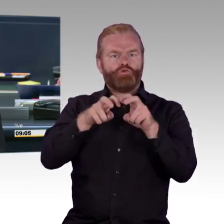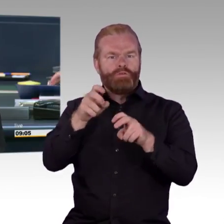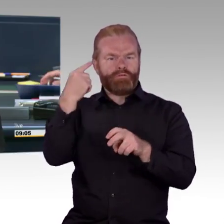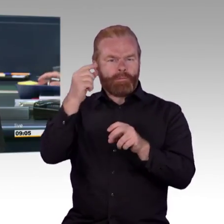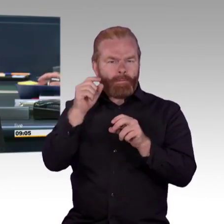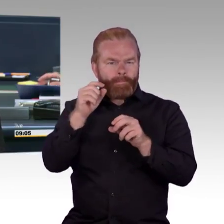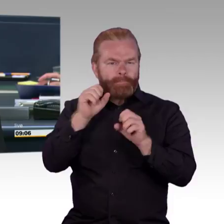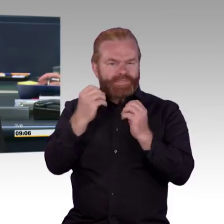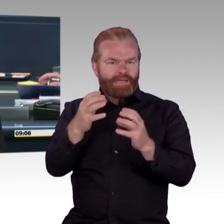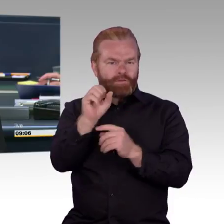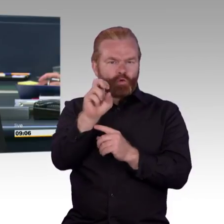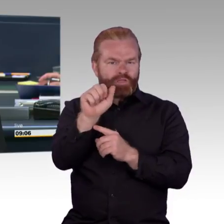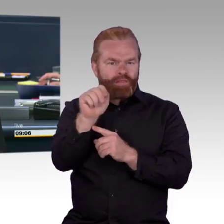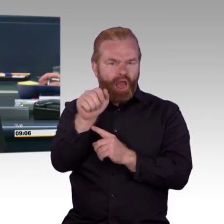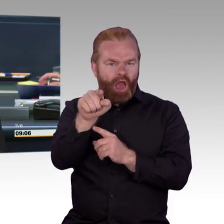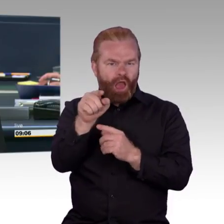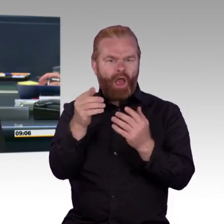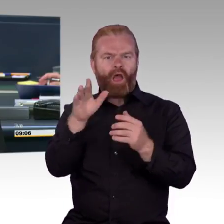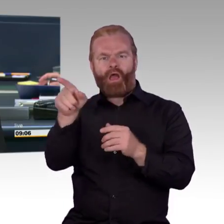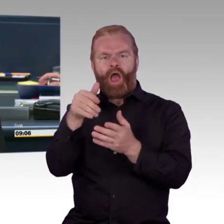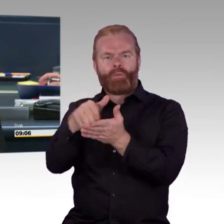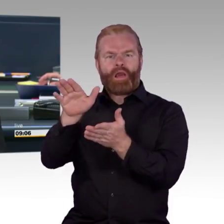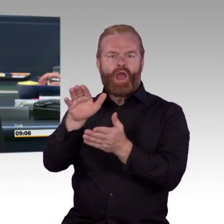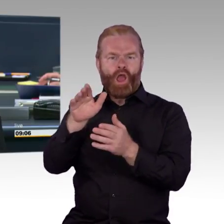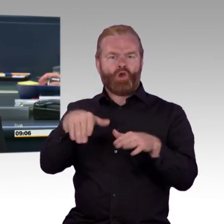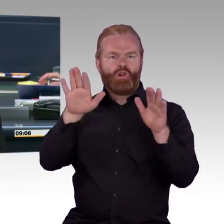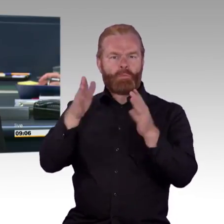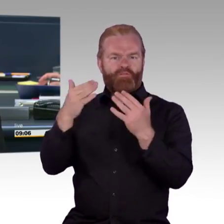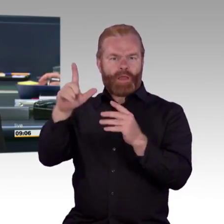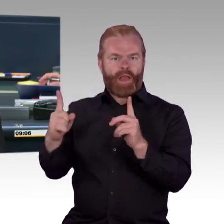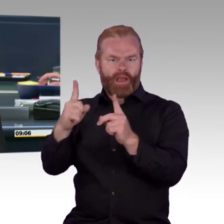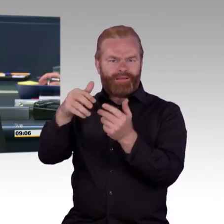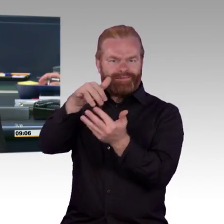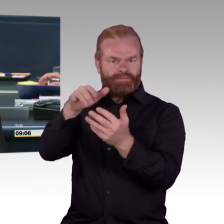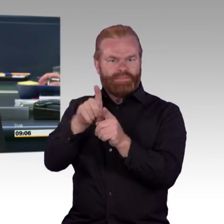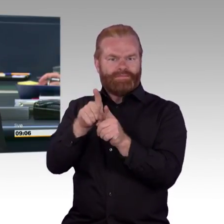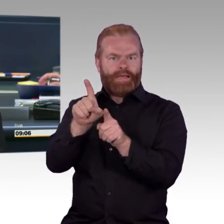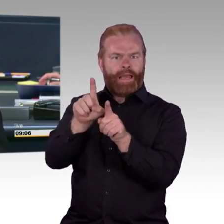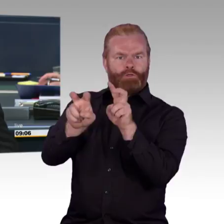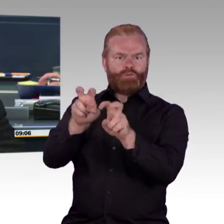Soweit das Zitat. In der Folge wurde Frau Vizepräsidentin